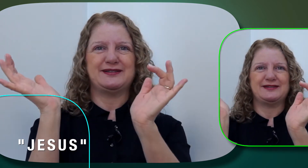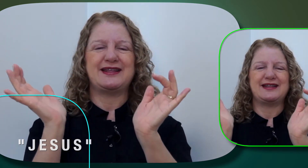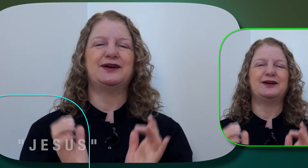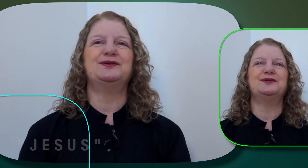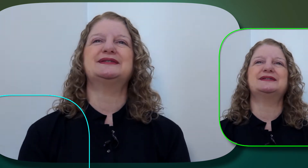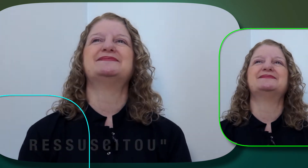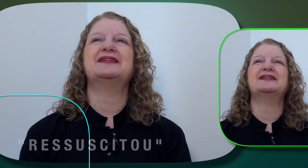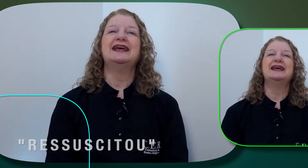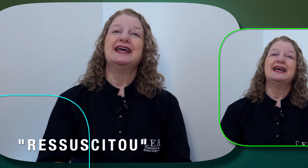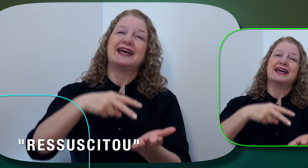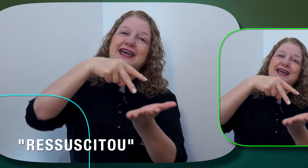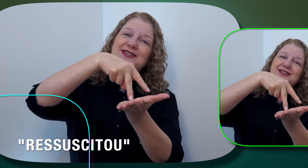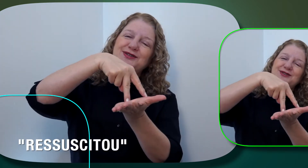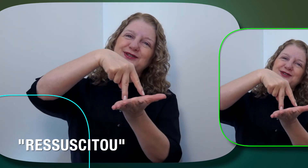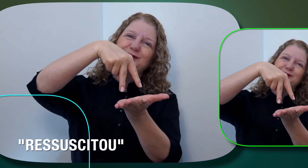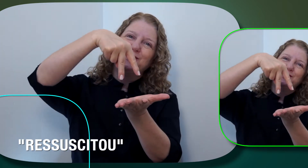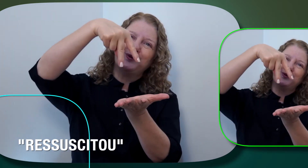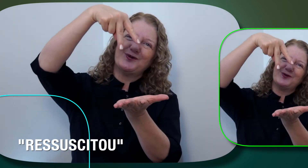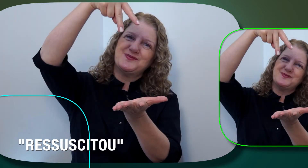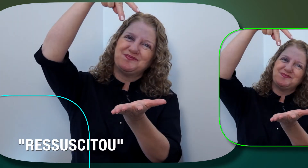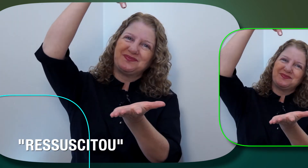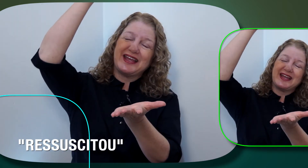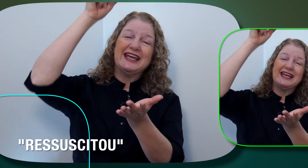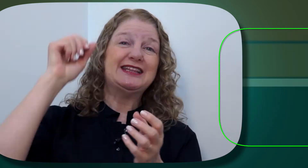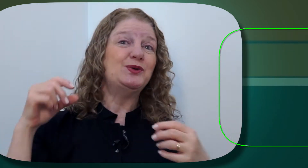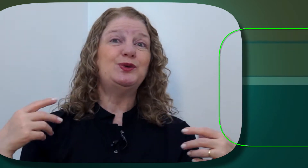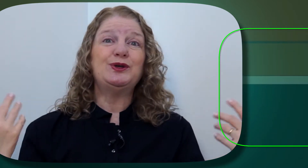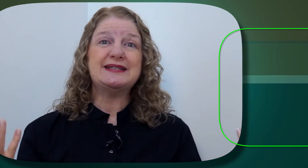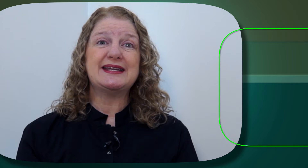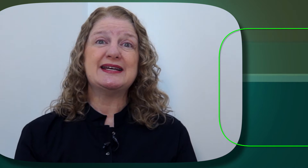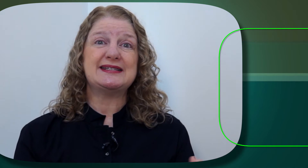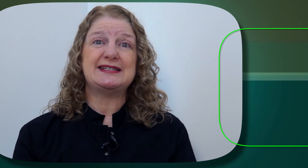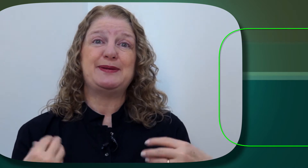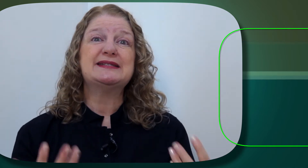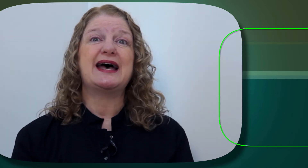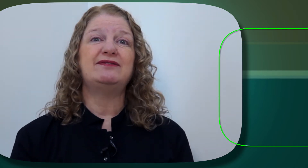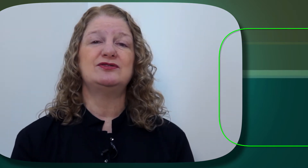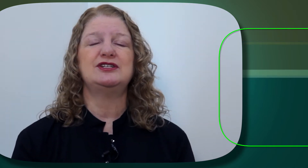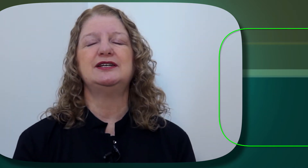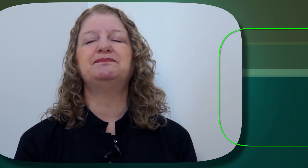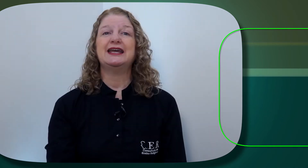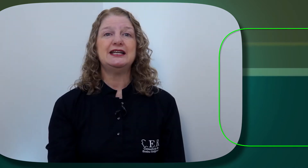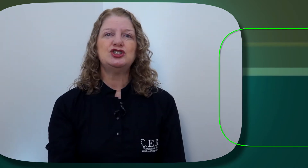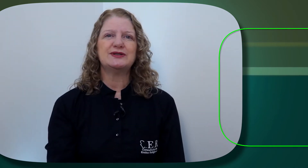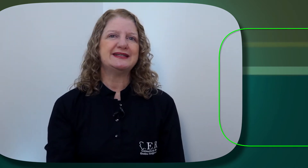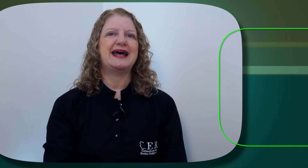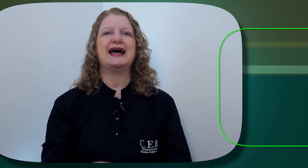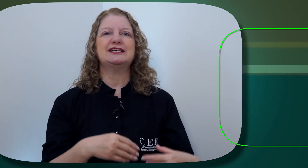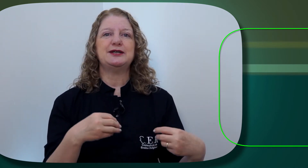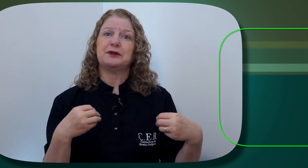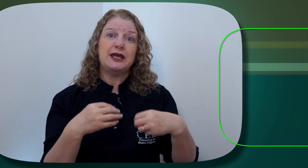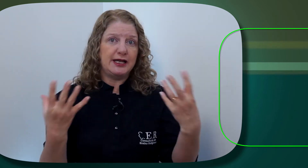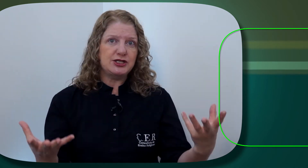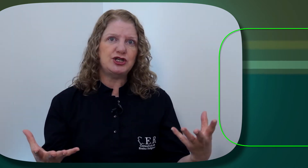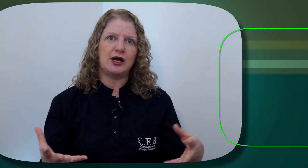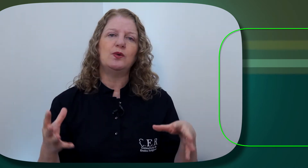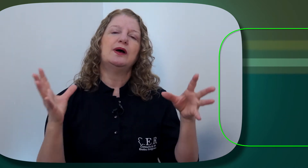na cruz, ressuscitou. Então tudo que as crianças expressavam de religiosidade e religião, a